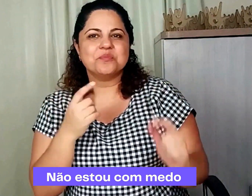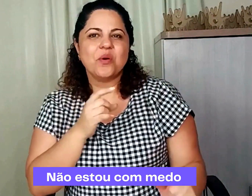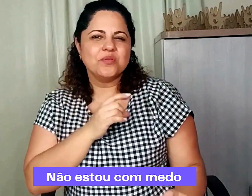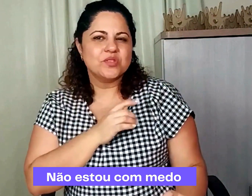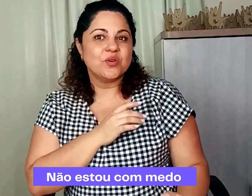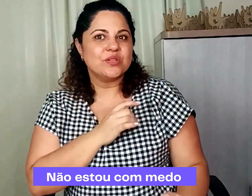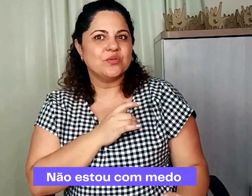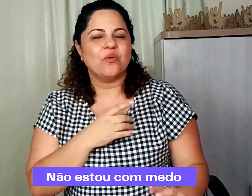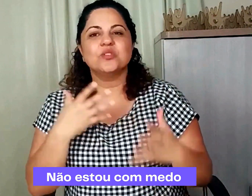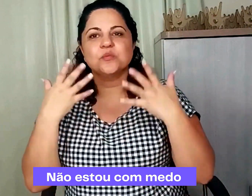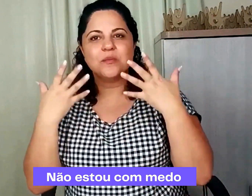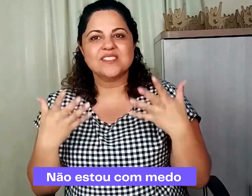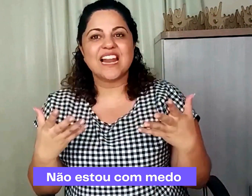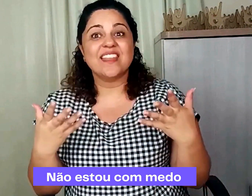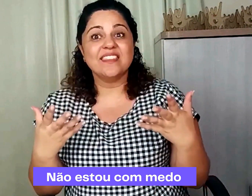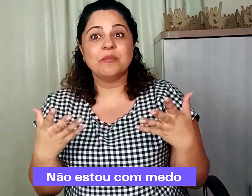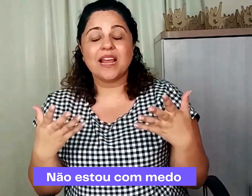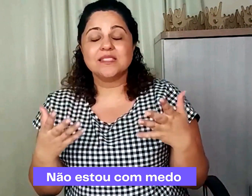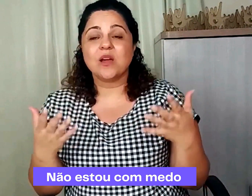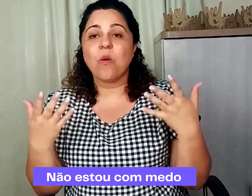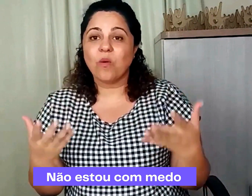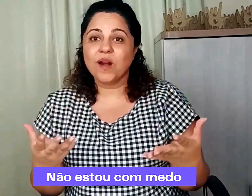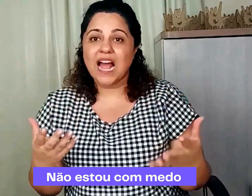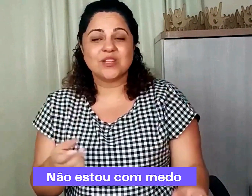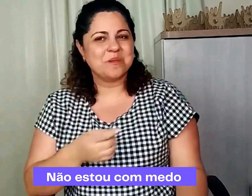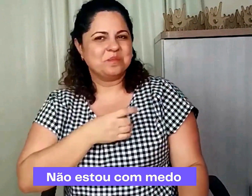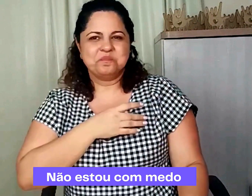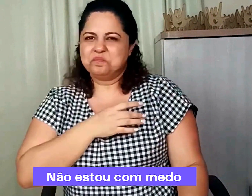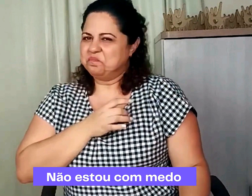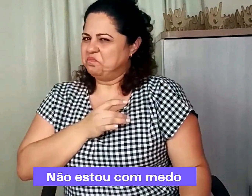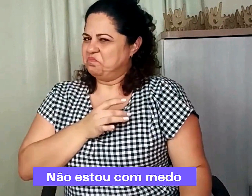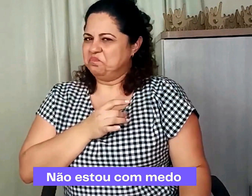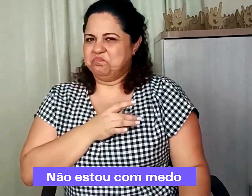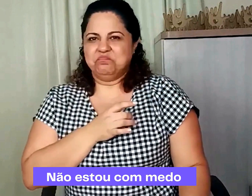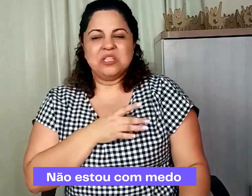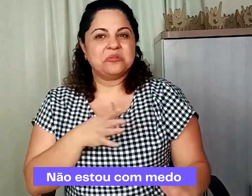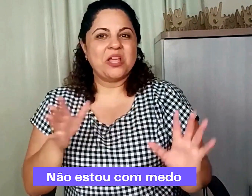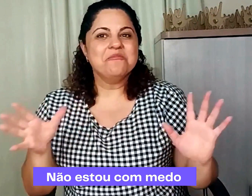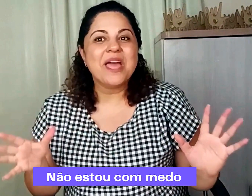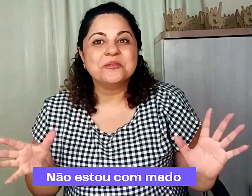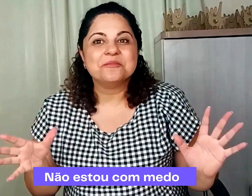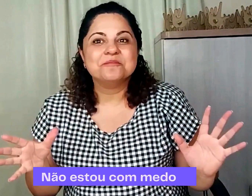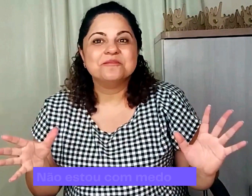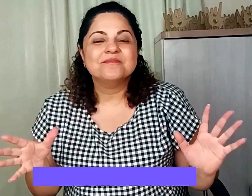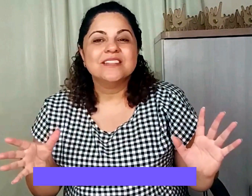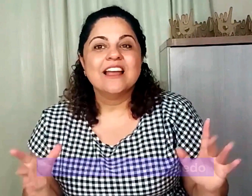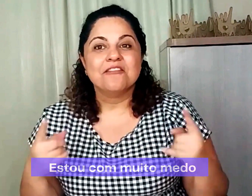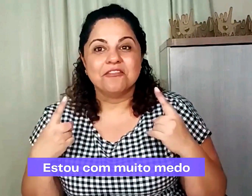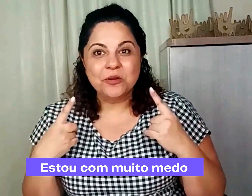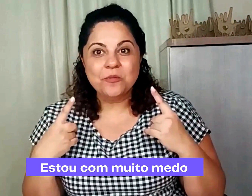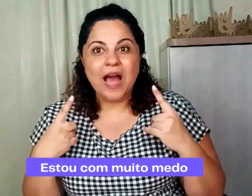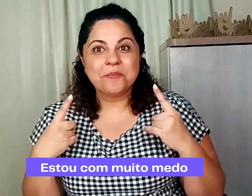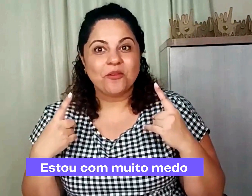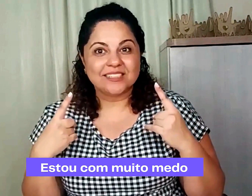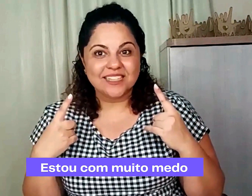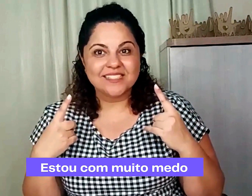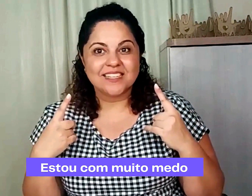um pouco de sorriso no rosto para mostrar determinação ou coragem. Não tenho medo. Viu a importância